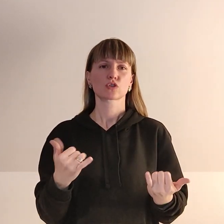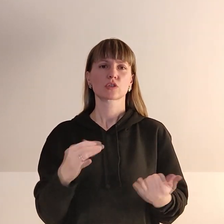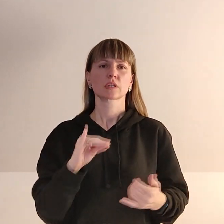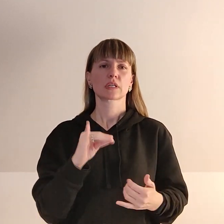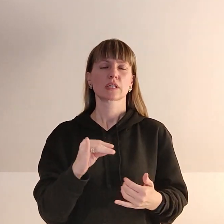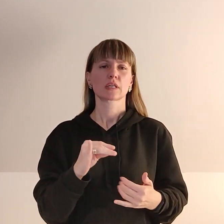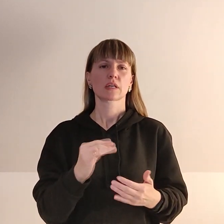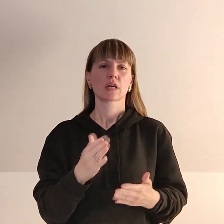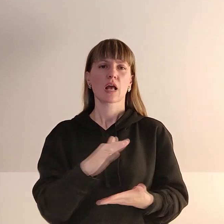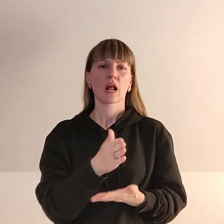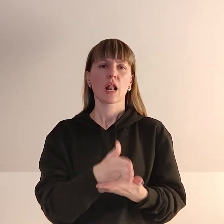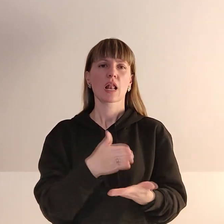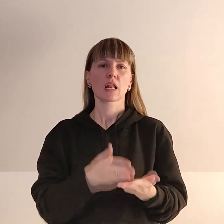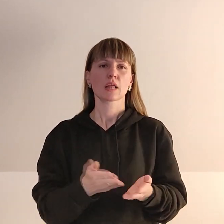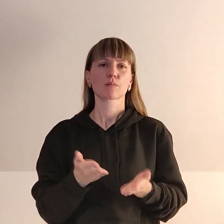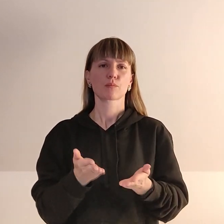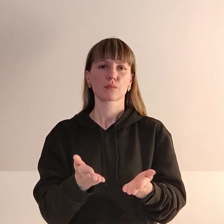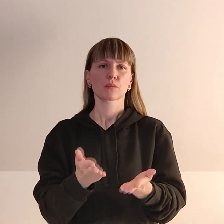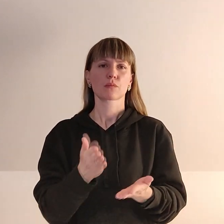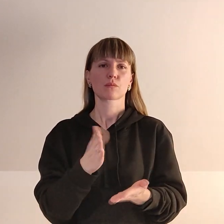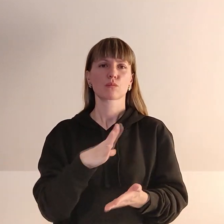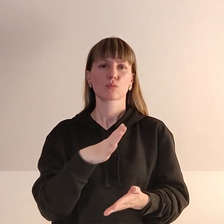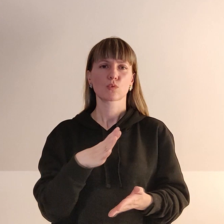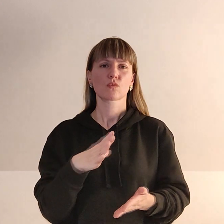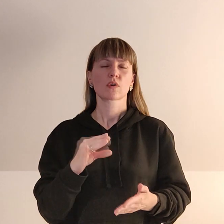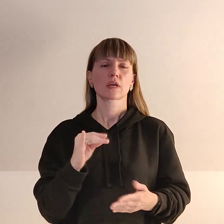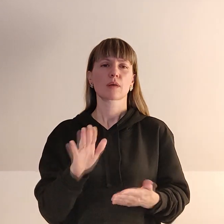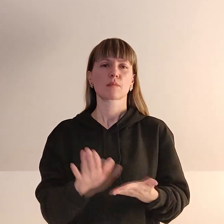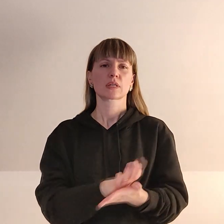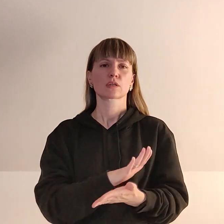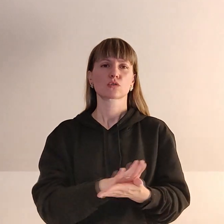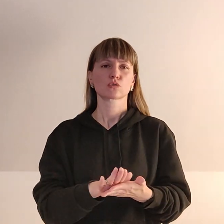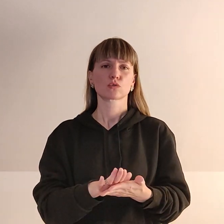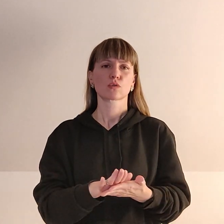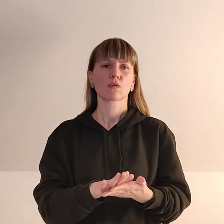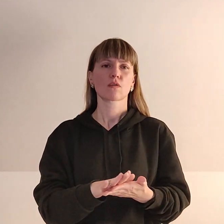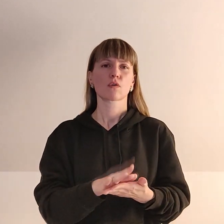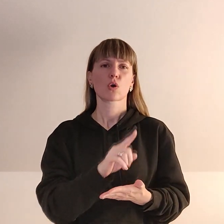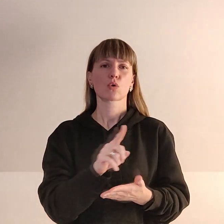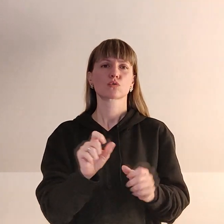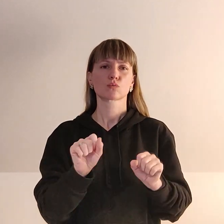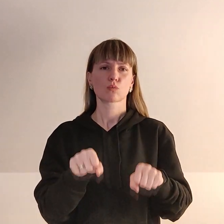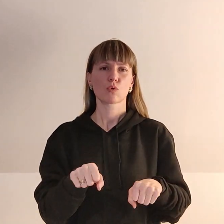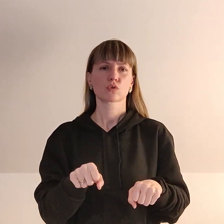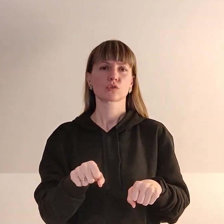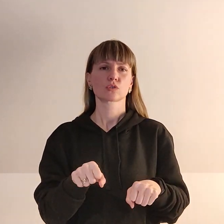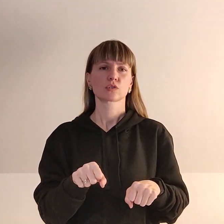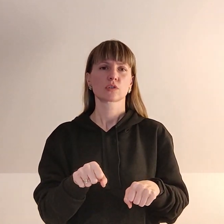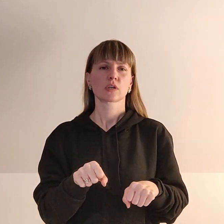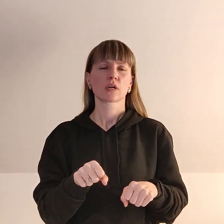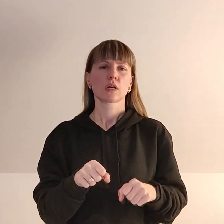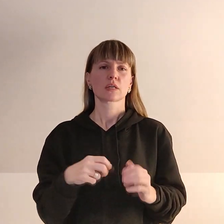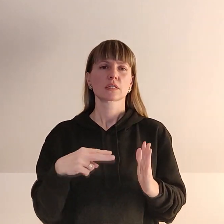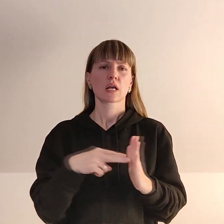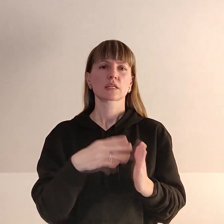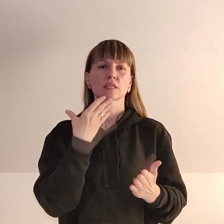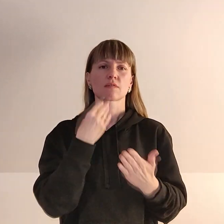випічку хліба, випікання хліба, і безкоштовно кожен міг зарядити свій гаджет певно, для того, щоб бути на